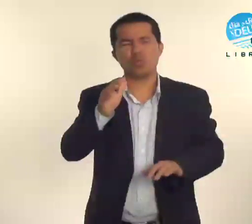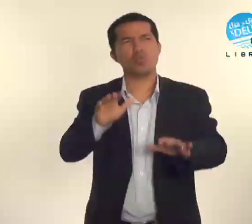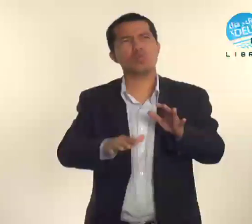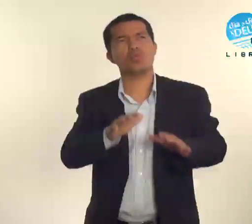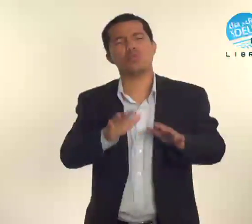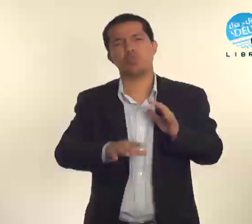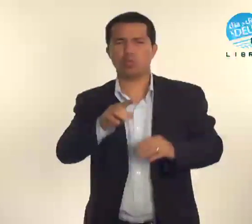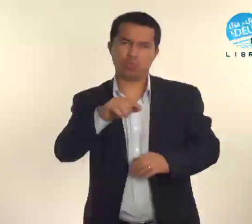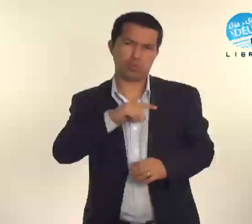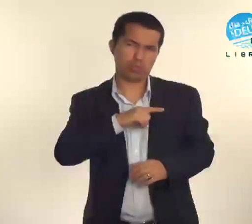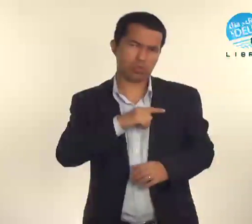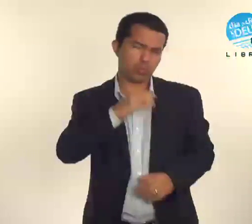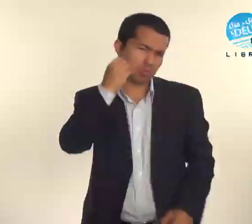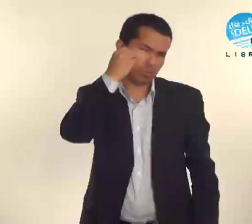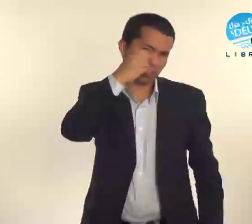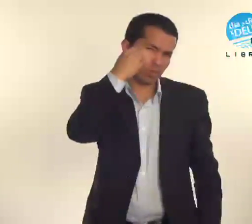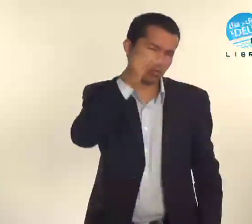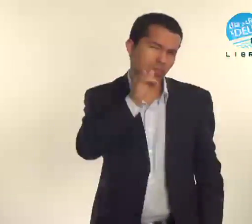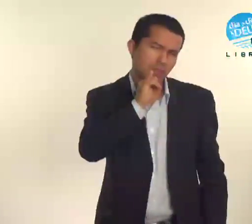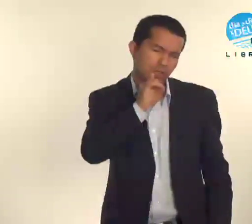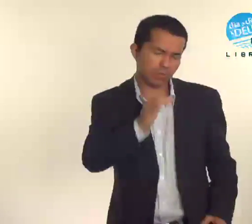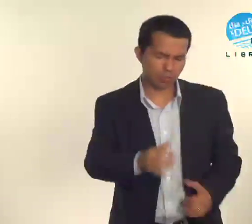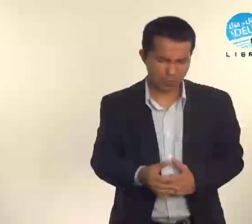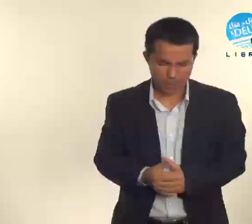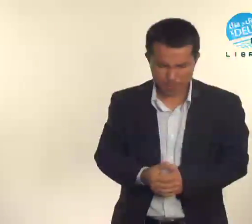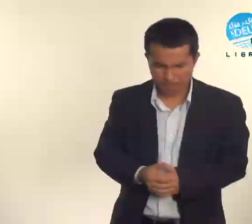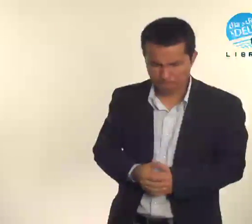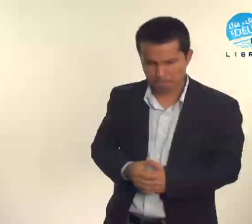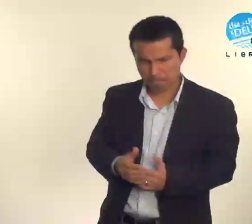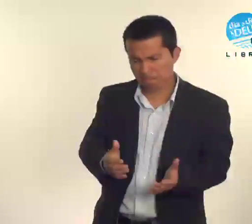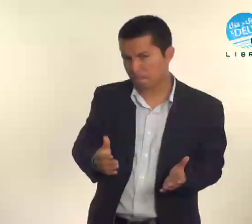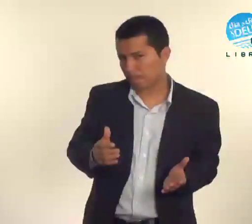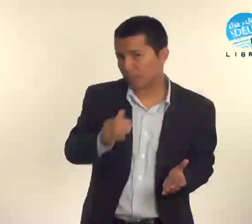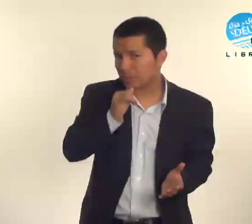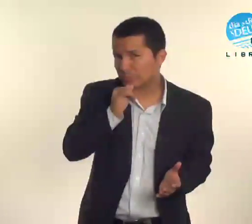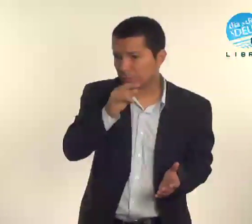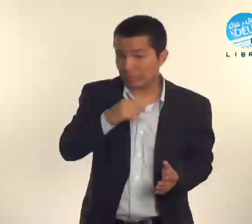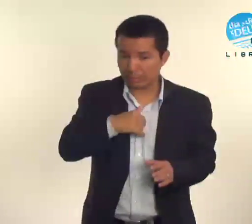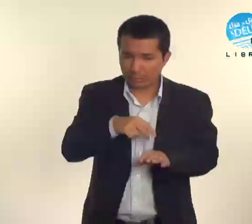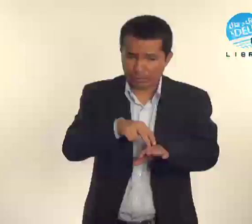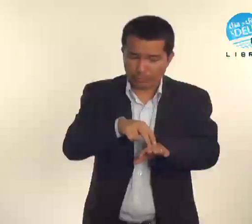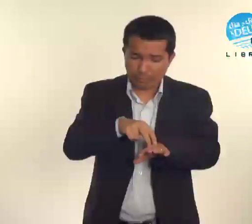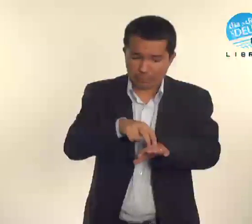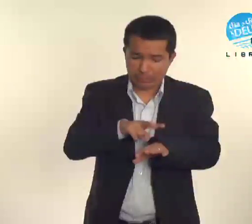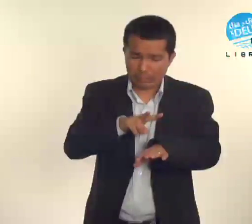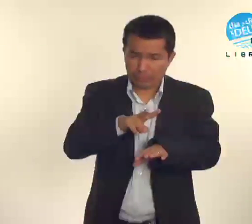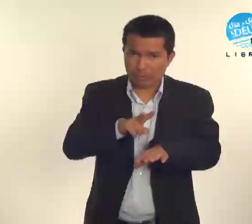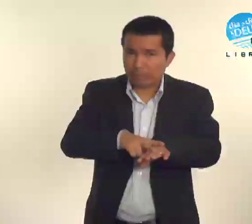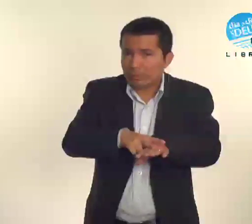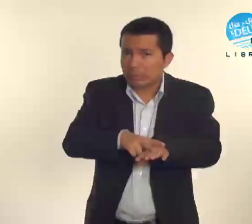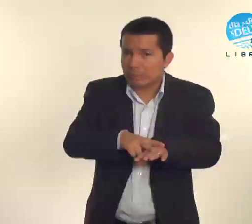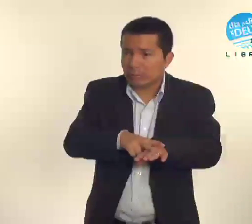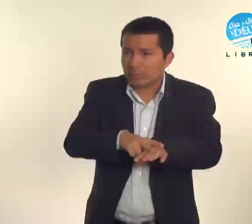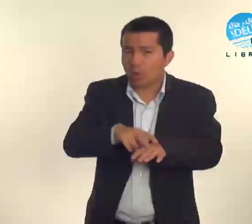Ou, de repente, você tem um deslize moral na tua vida?